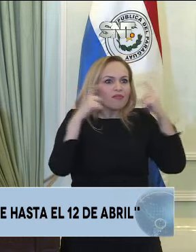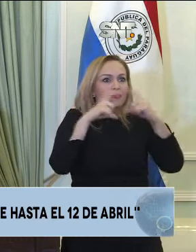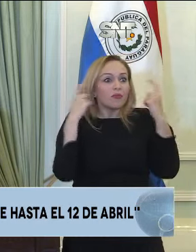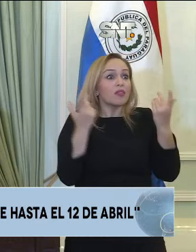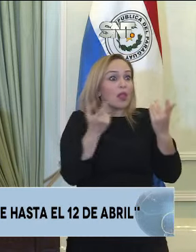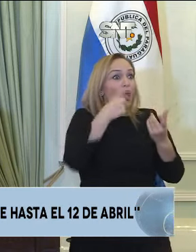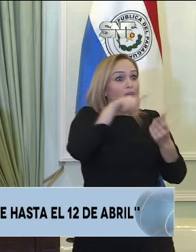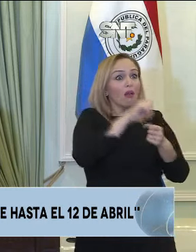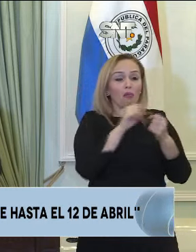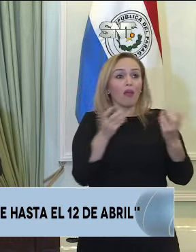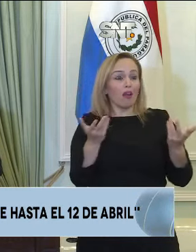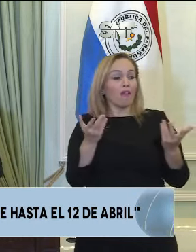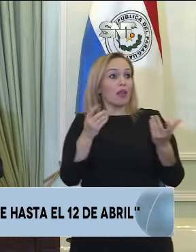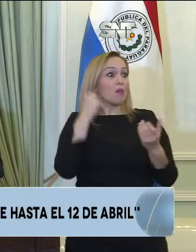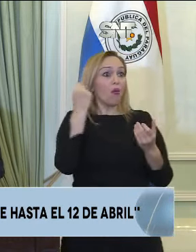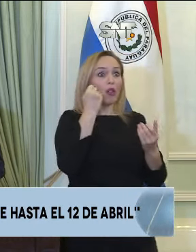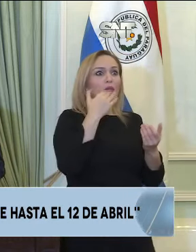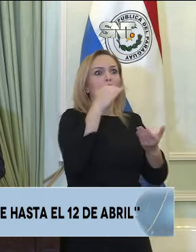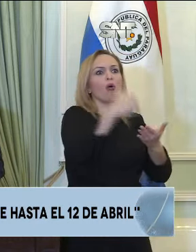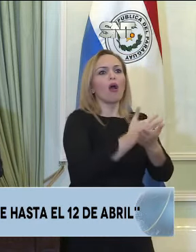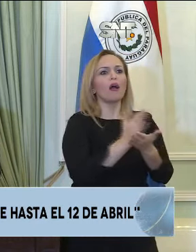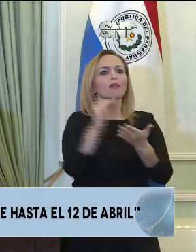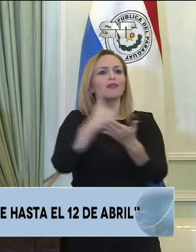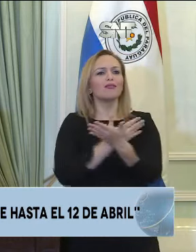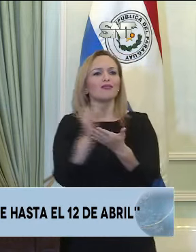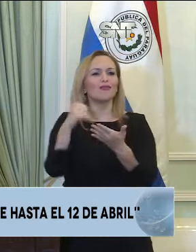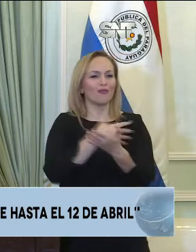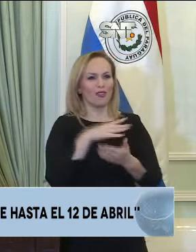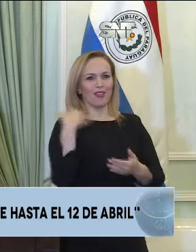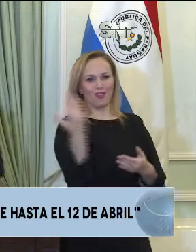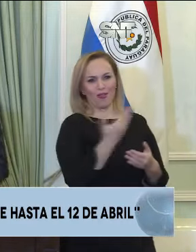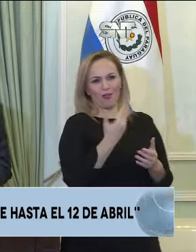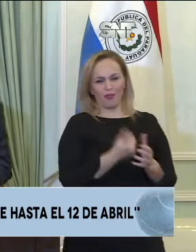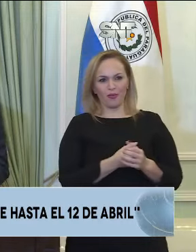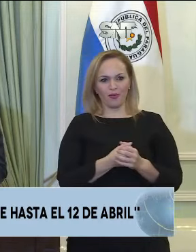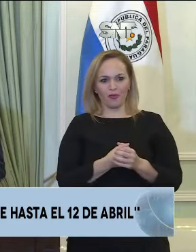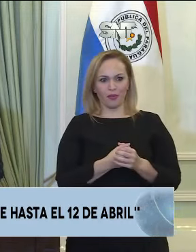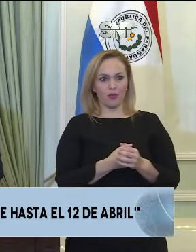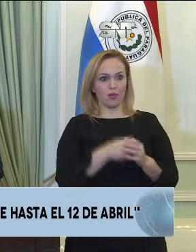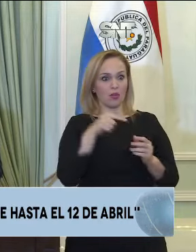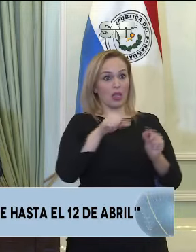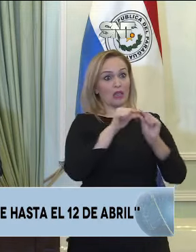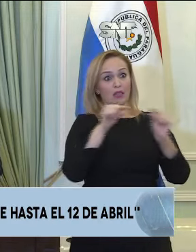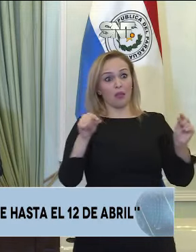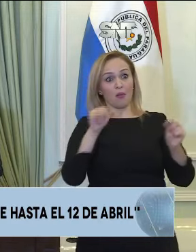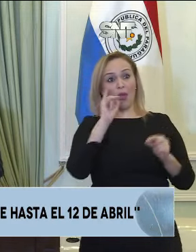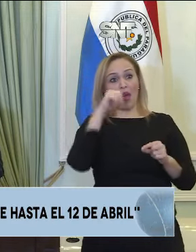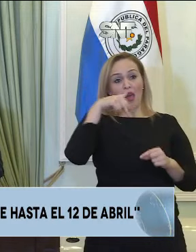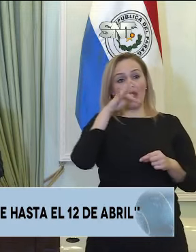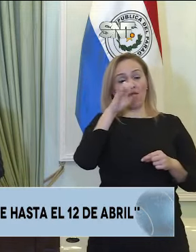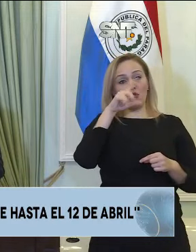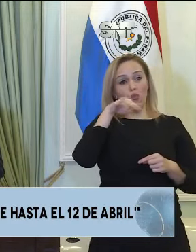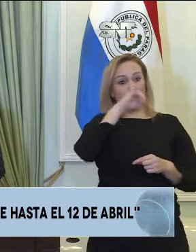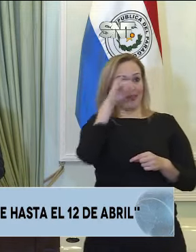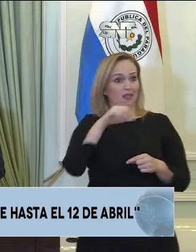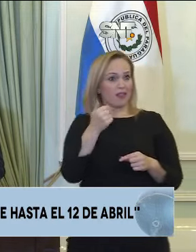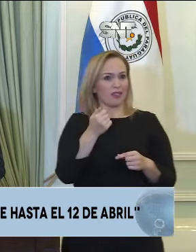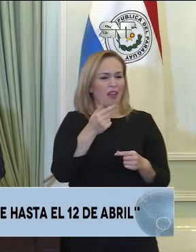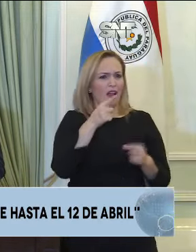algo que, como decía, es una dificultad importante, pero que estamos afrontando. Estamos entrando también en periodo de influenza, ministro. ¿Cómo diferenciar un caso